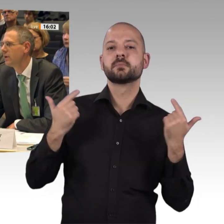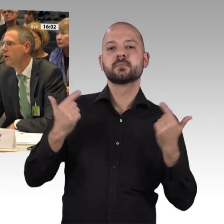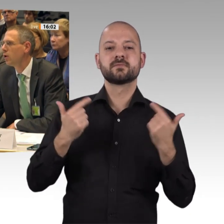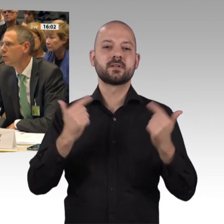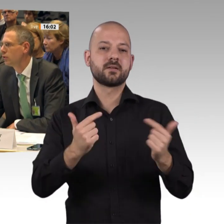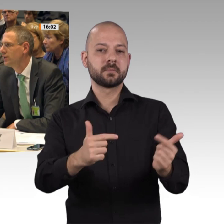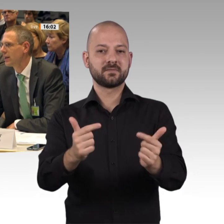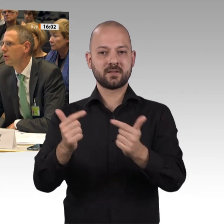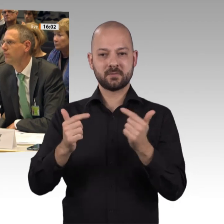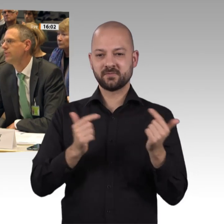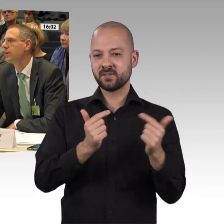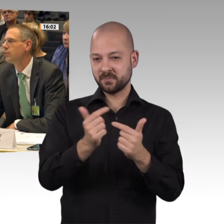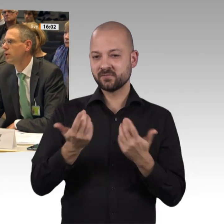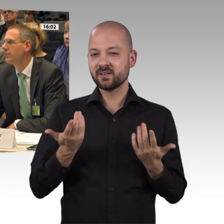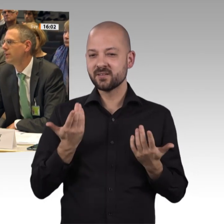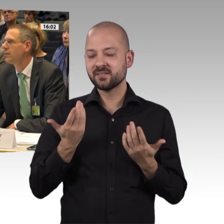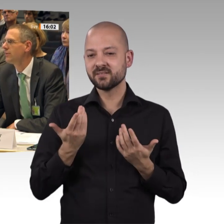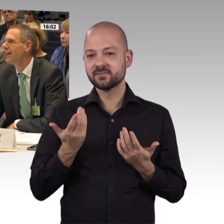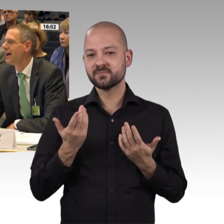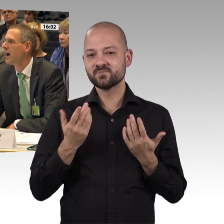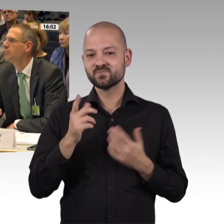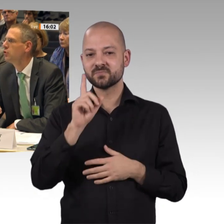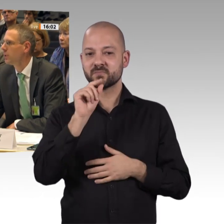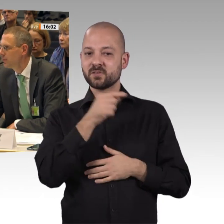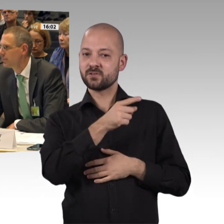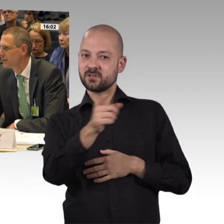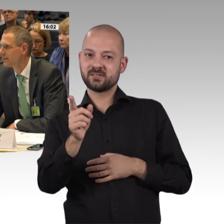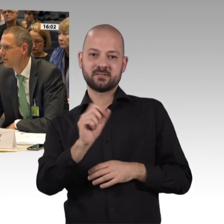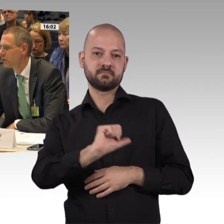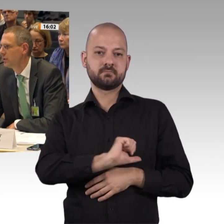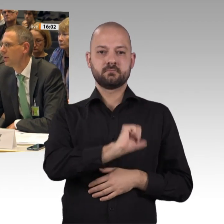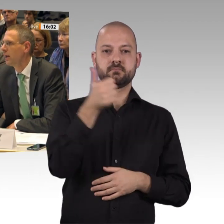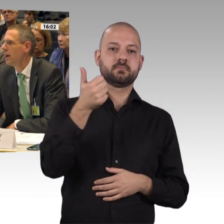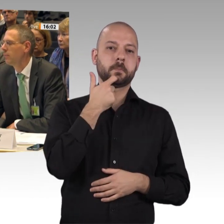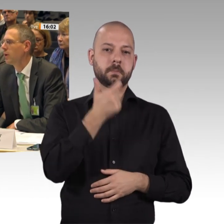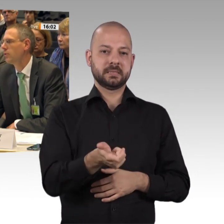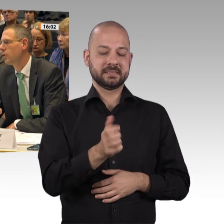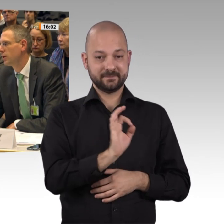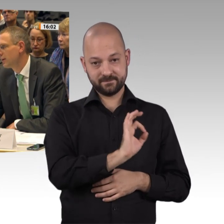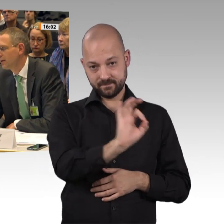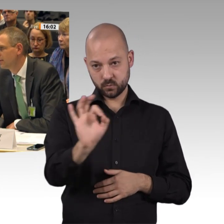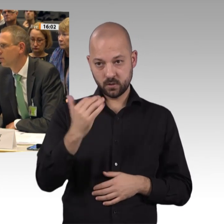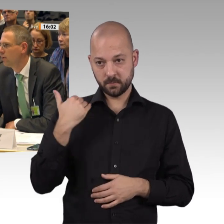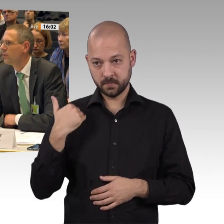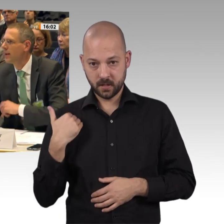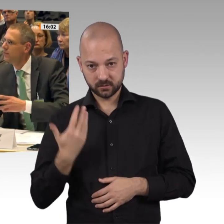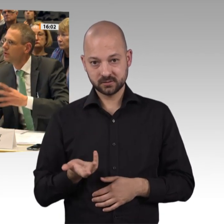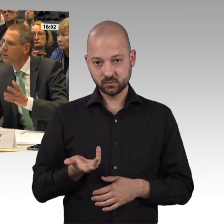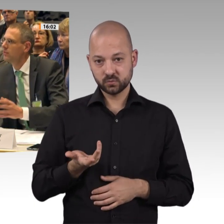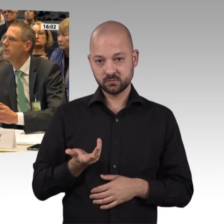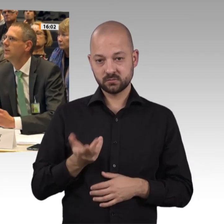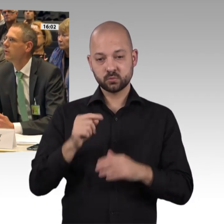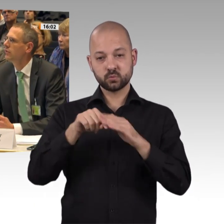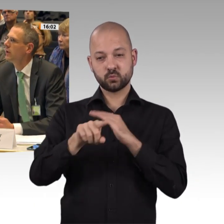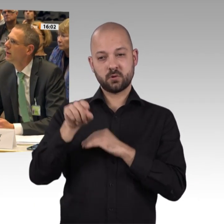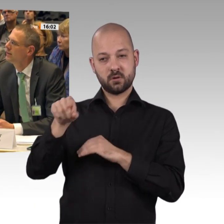sind. Und durch die Regelung, wie sie jetzt vorgesehen ist, haben die überhaupt nichts davon, sondern es läuft im Endeffekt nur